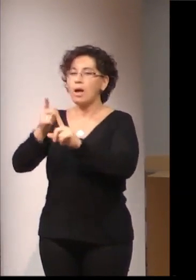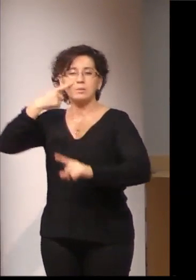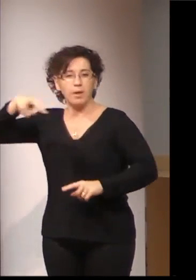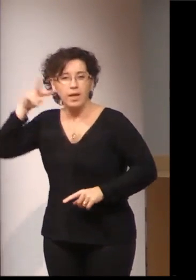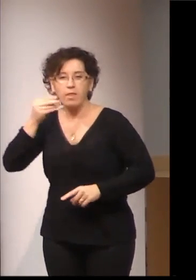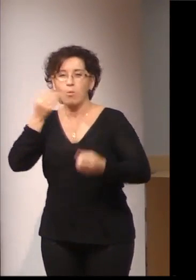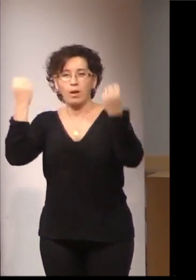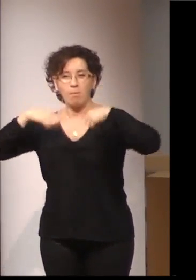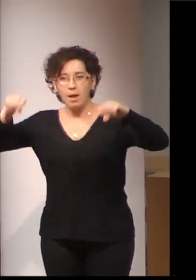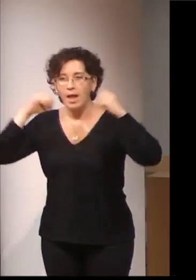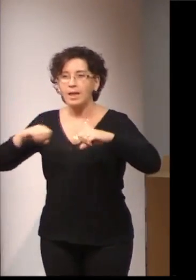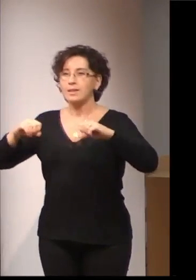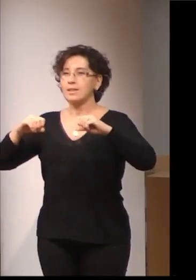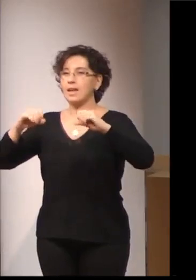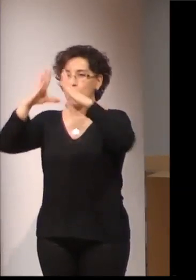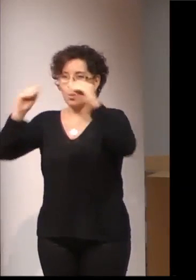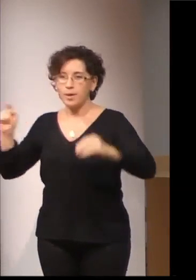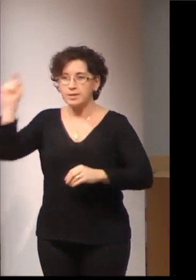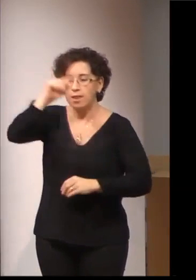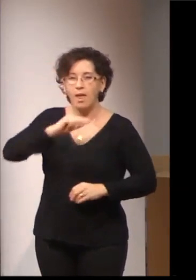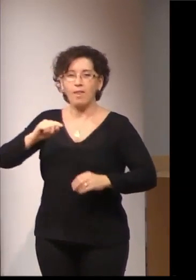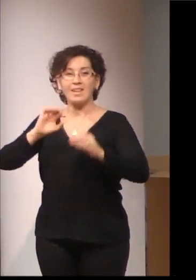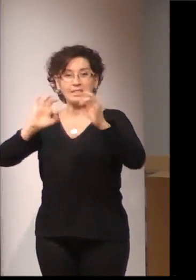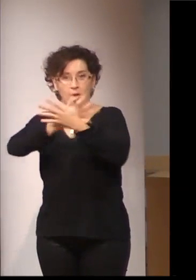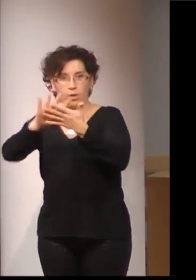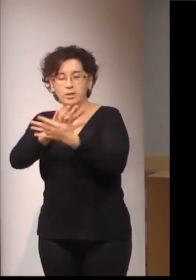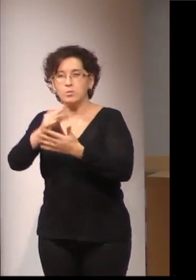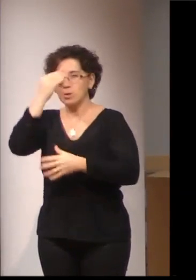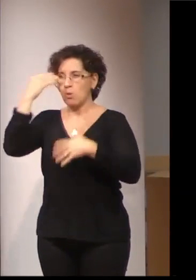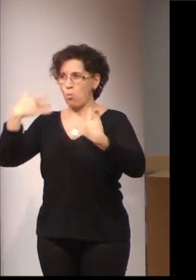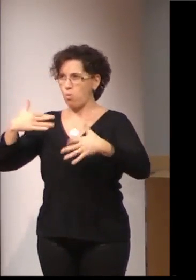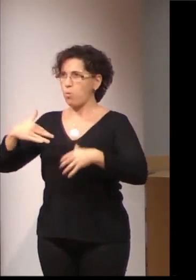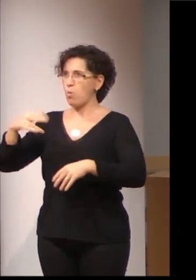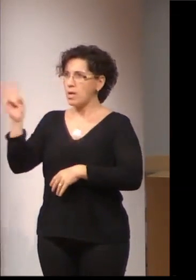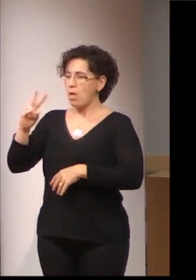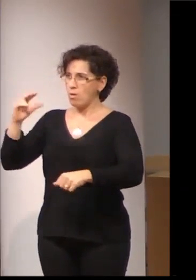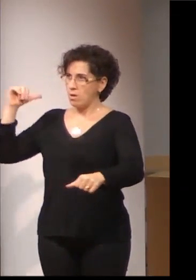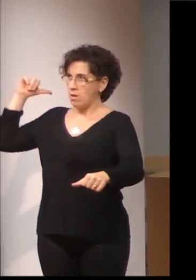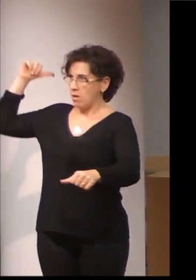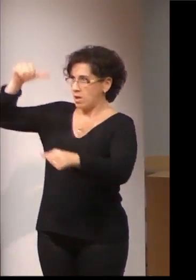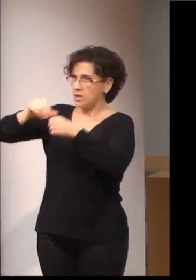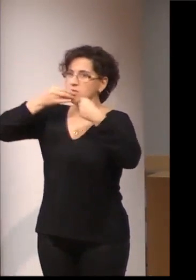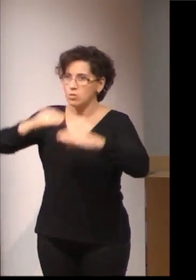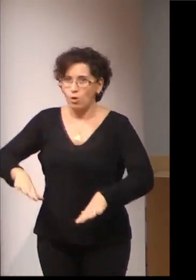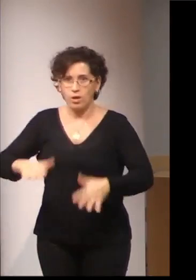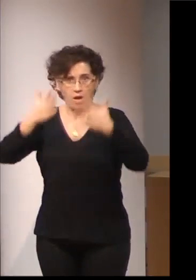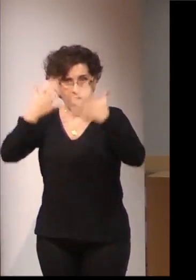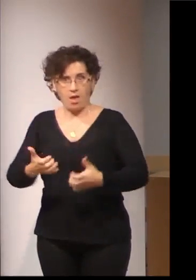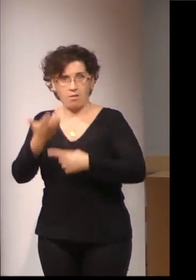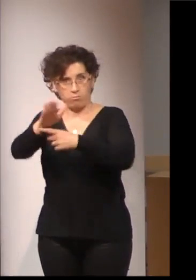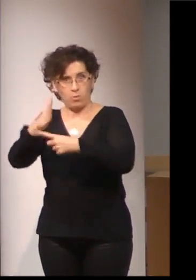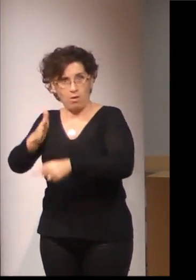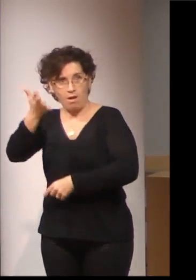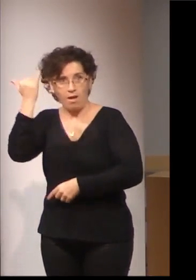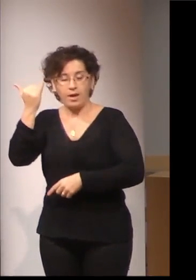en materia de lengua de signos y creíamos que la Universidad de Valladolid tenía una larguísima historia y muchos ejemplos de buenas prácticas. Avanzar en la